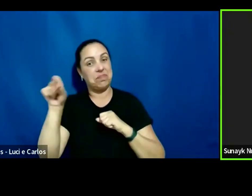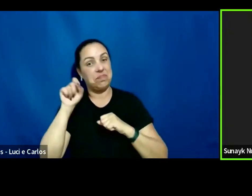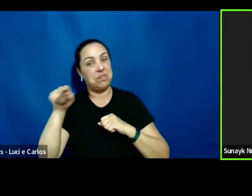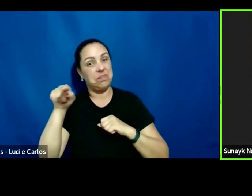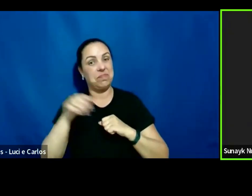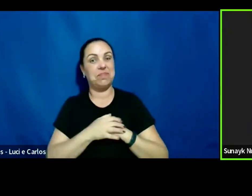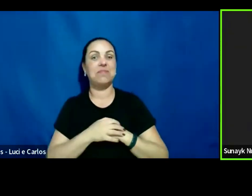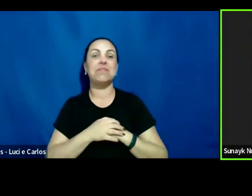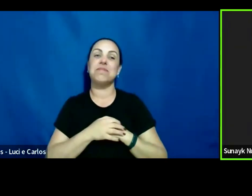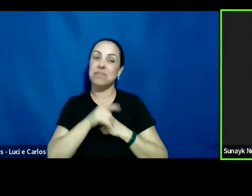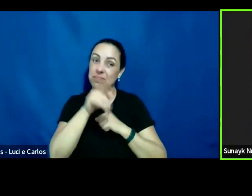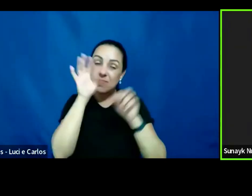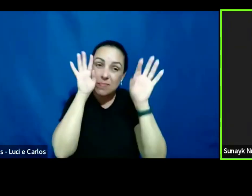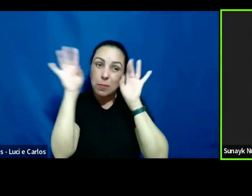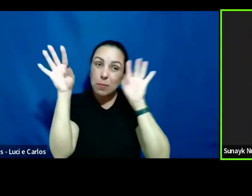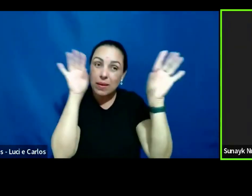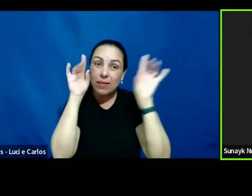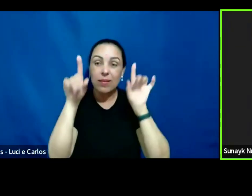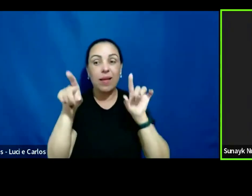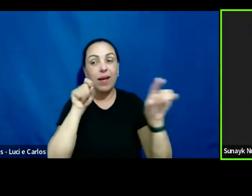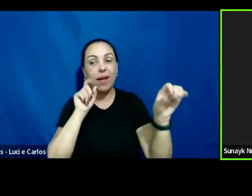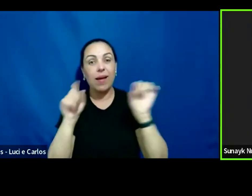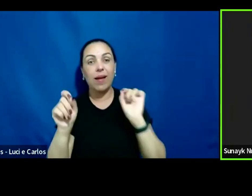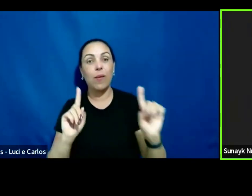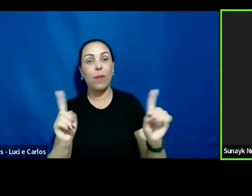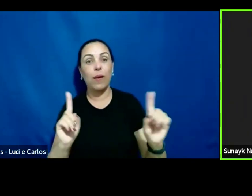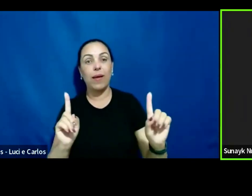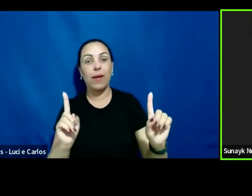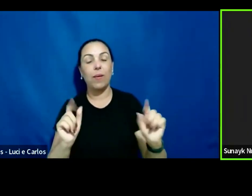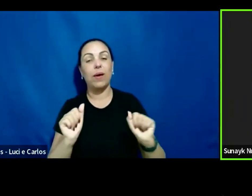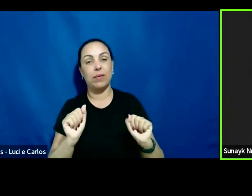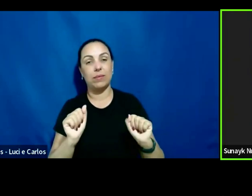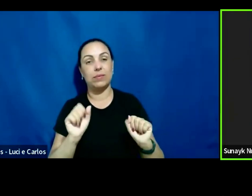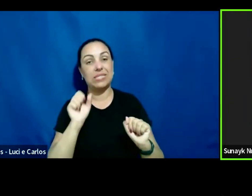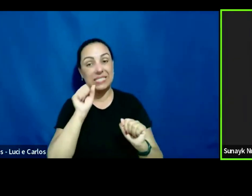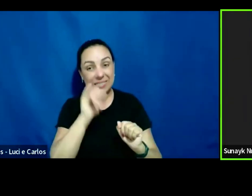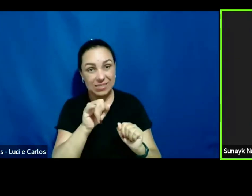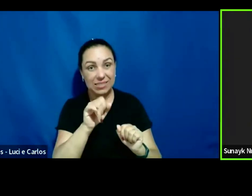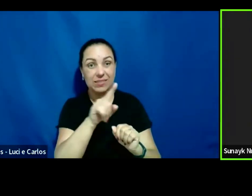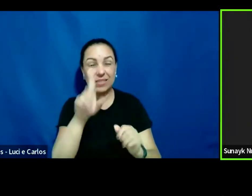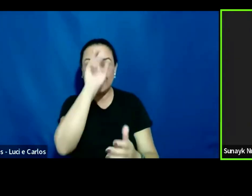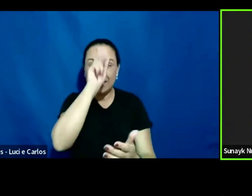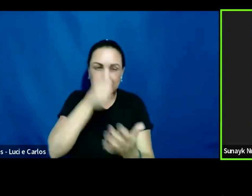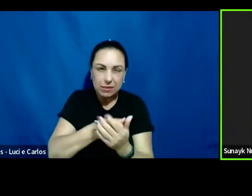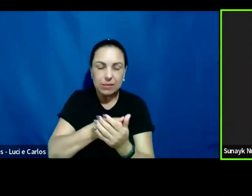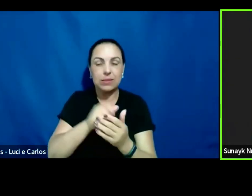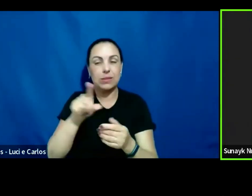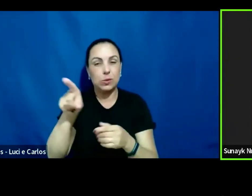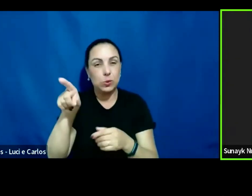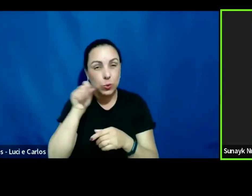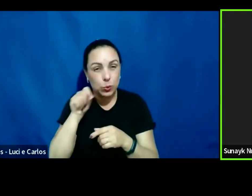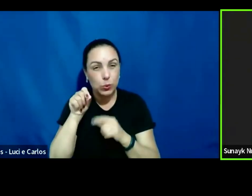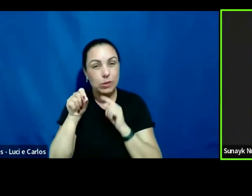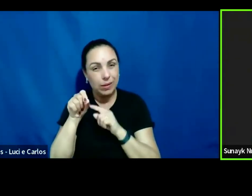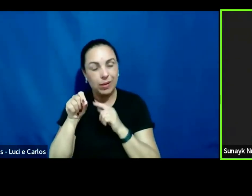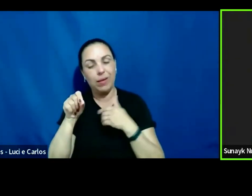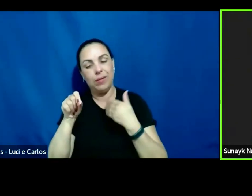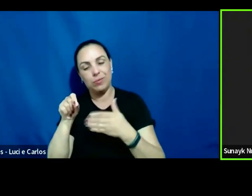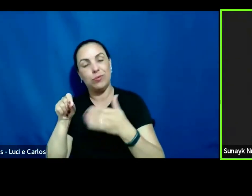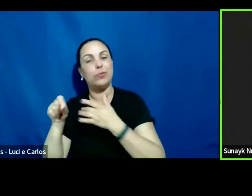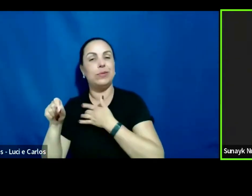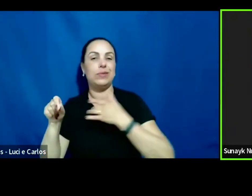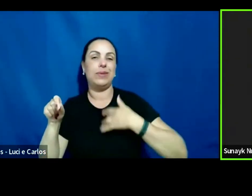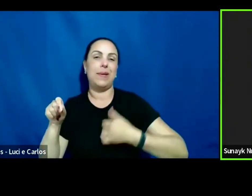tá? Tudo que eu estou falando aqui pode evitar várias outras doenças, que não é o assunto aqui hoje, mas a gente poderia falar de várias outras.